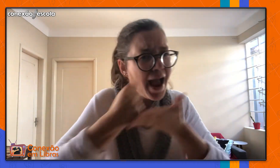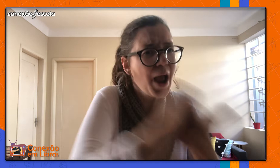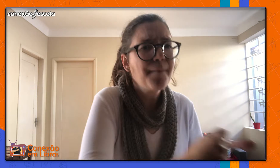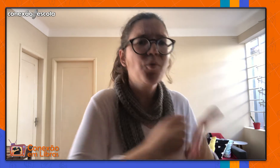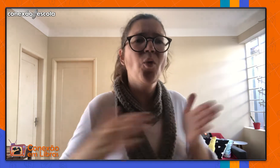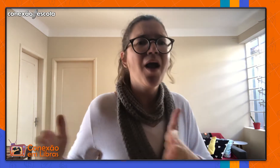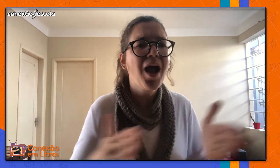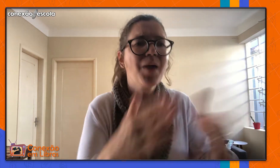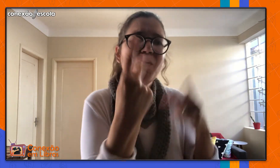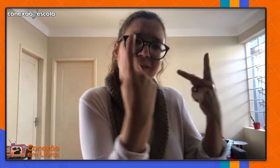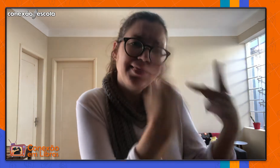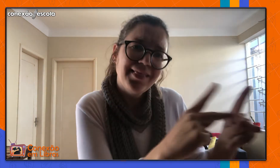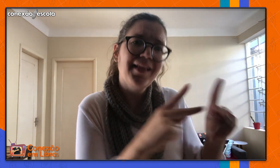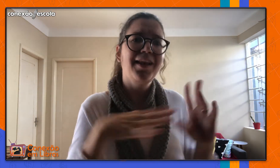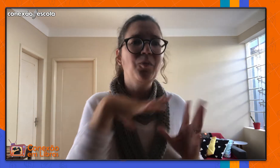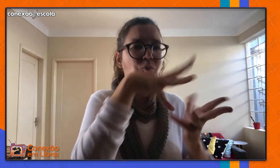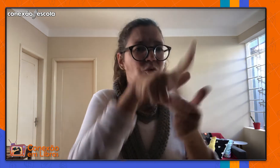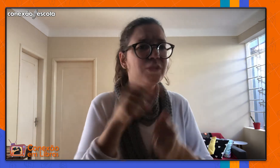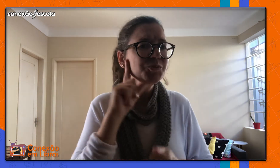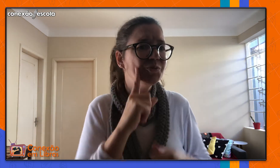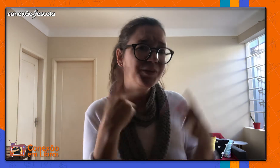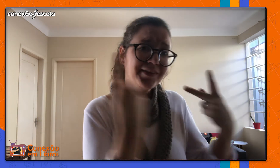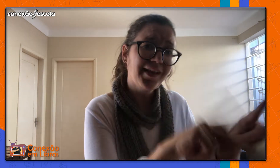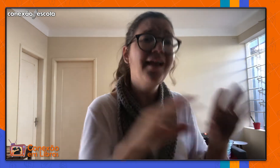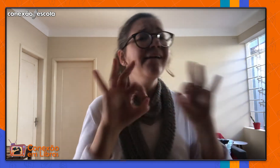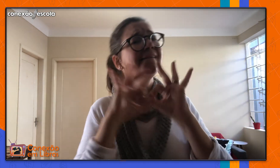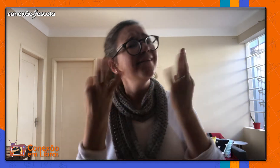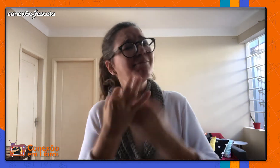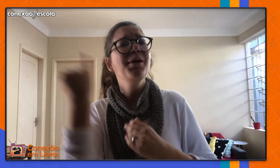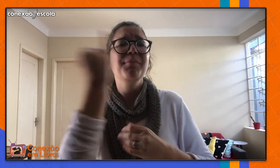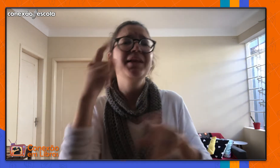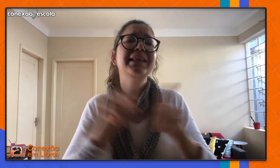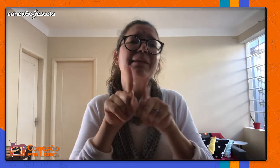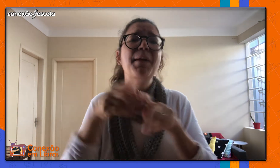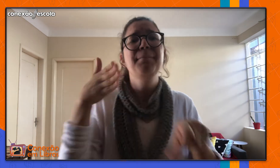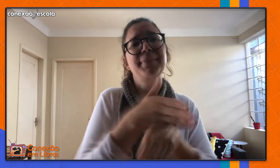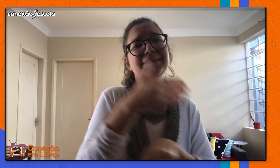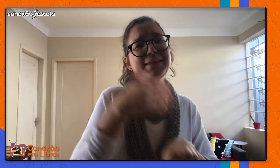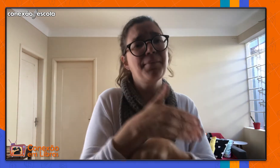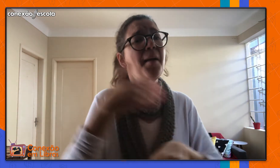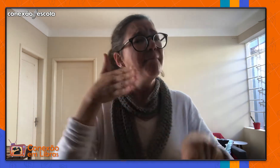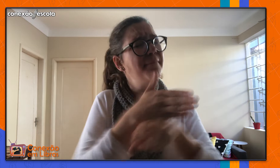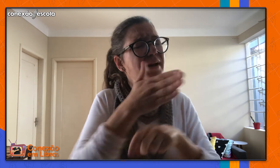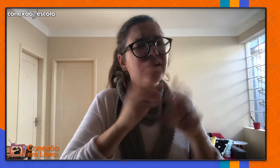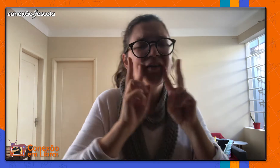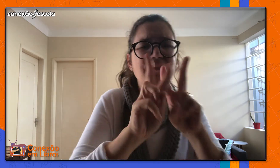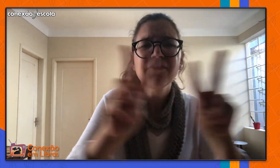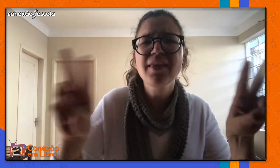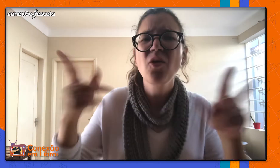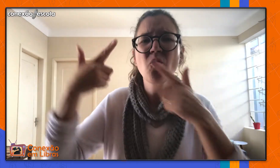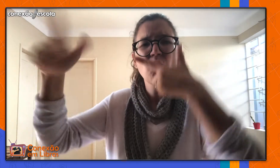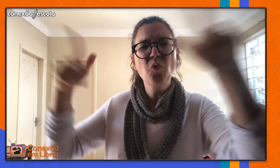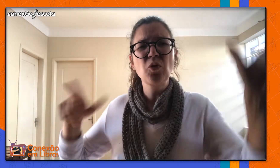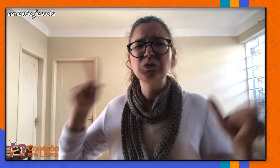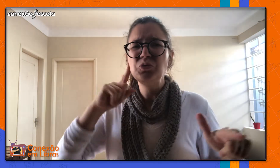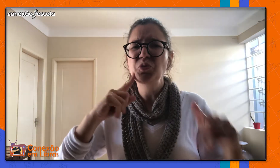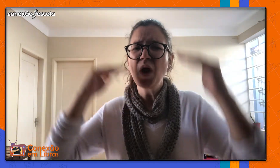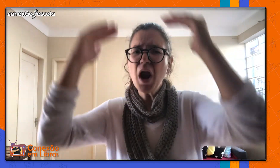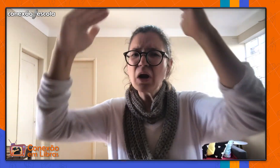Então, ela precisa apoiar o caminho do seu filho surdo, do seu desenvolvimento no mundo. Também é importante que ele participe das